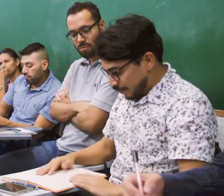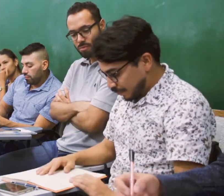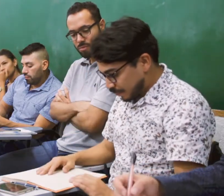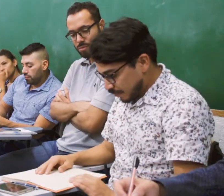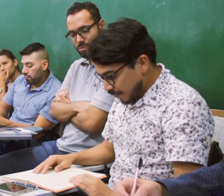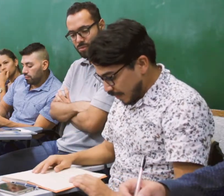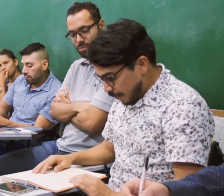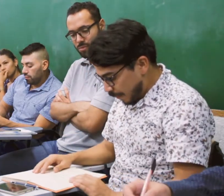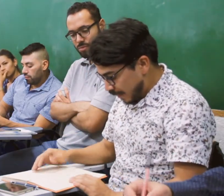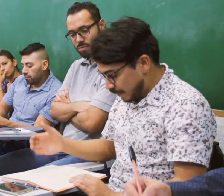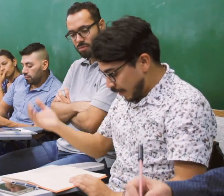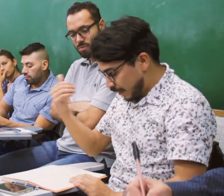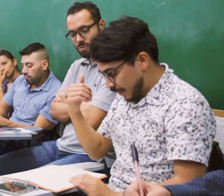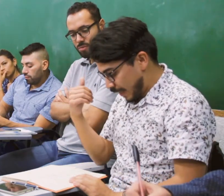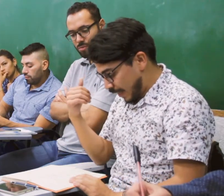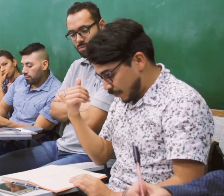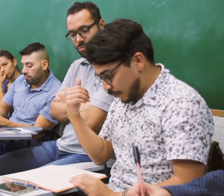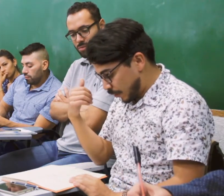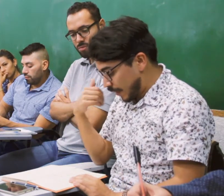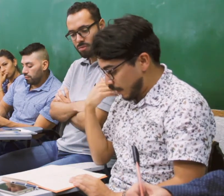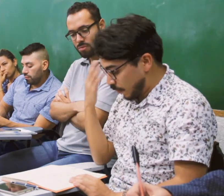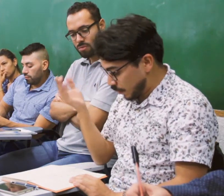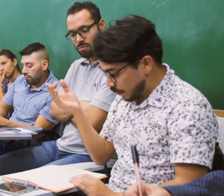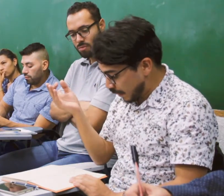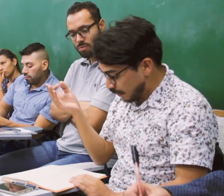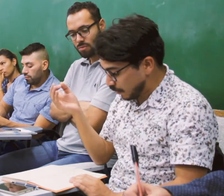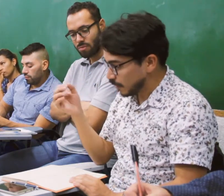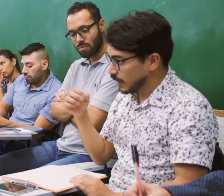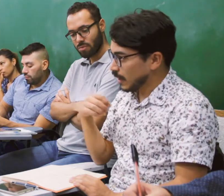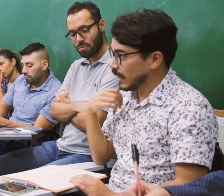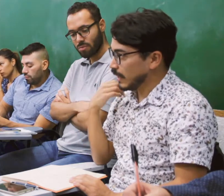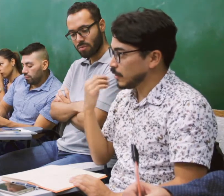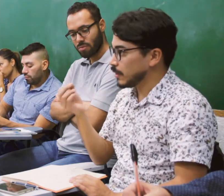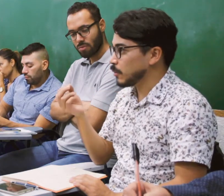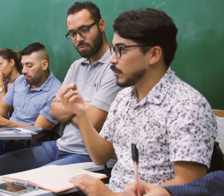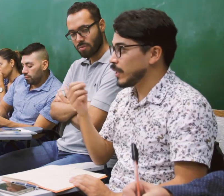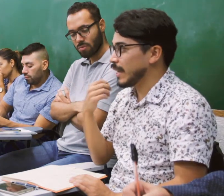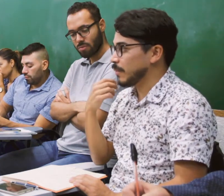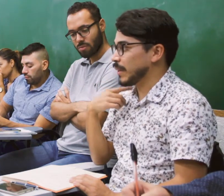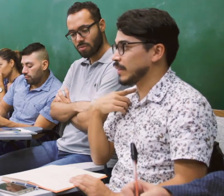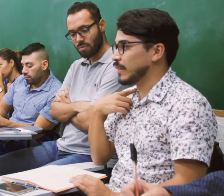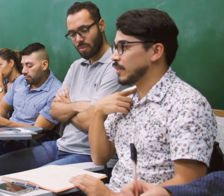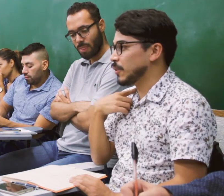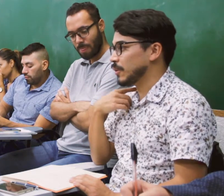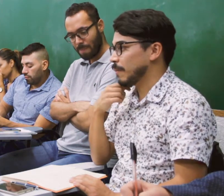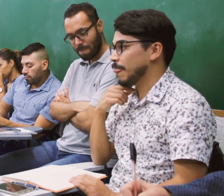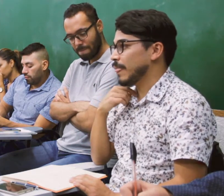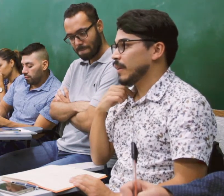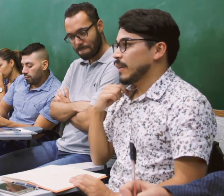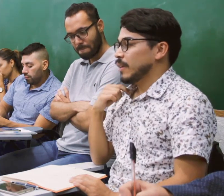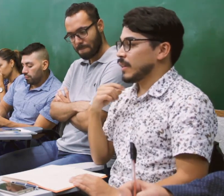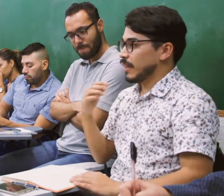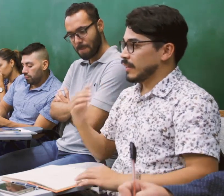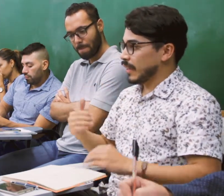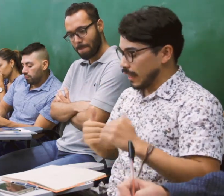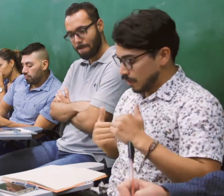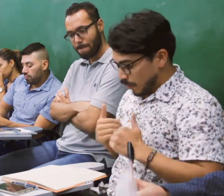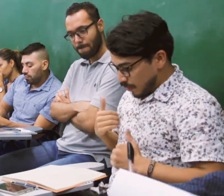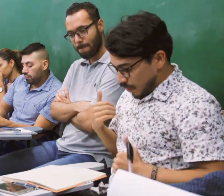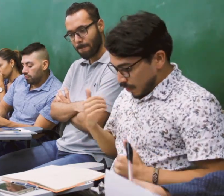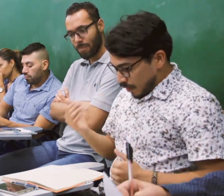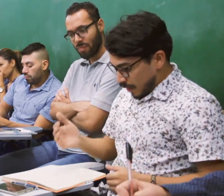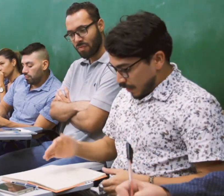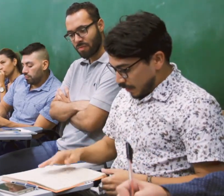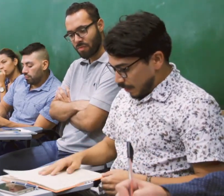igualdad, plantea el asunto del reconocimiento, la redistribución y la representación, que en este